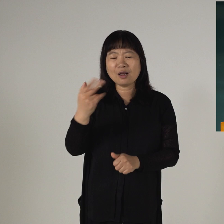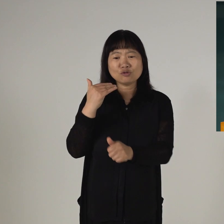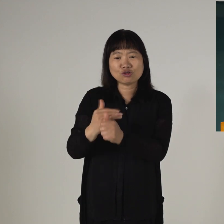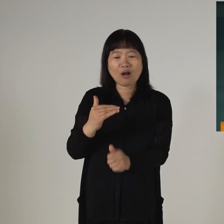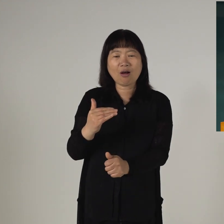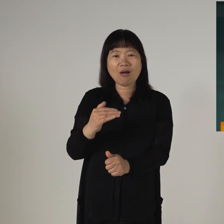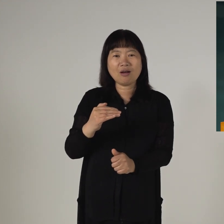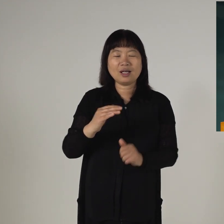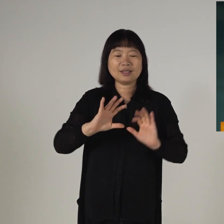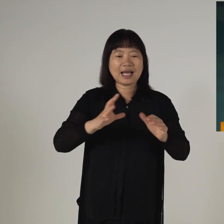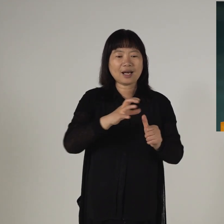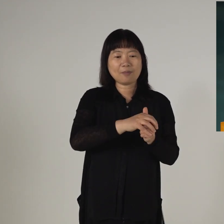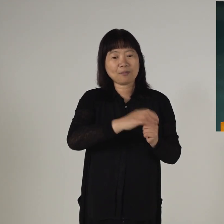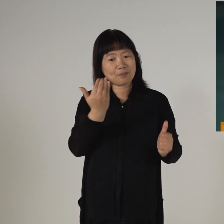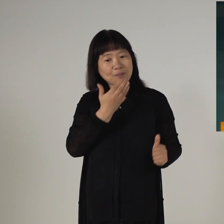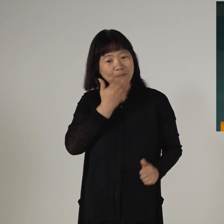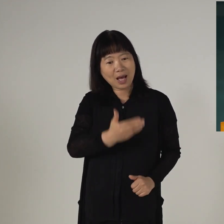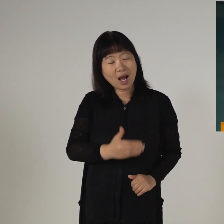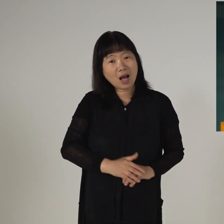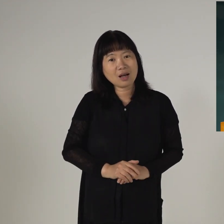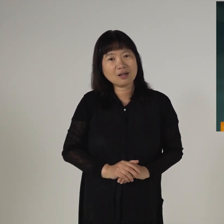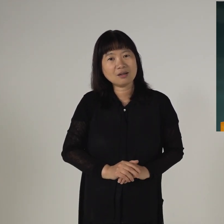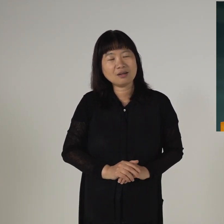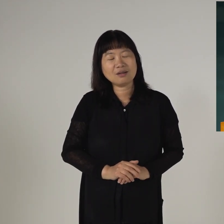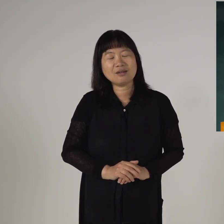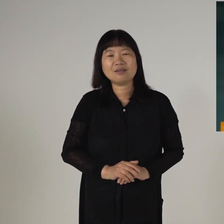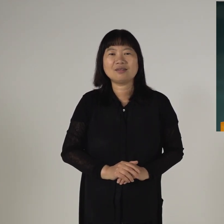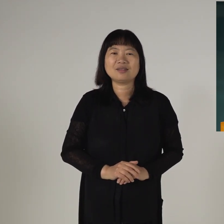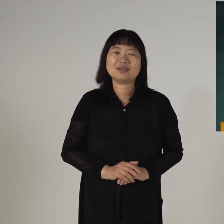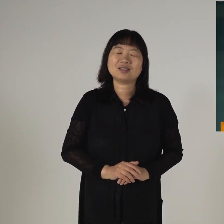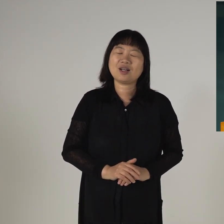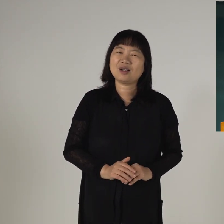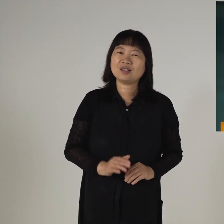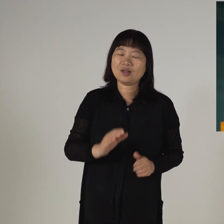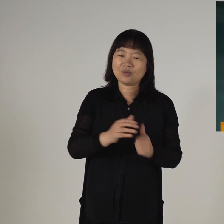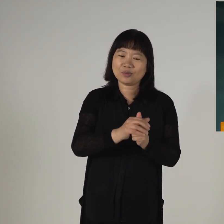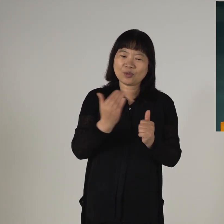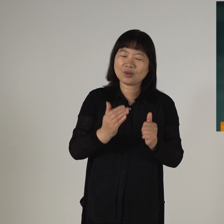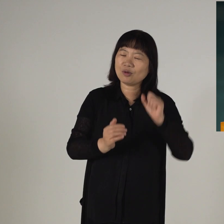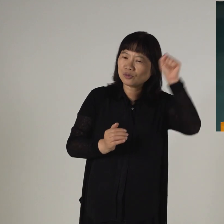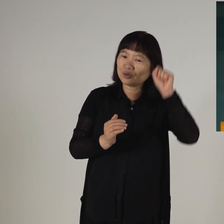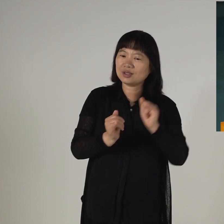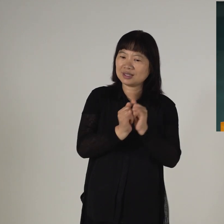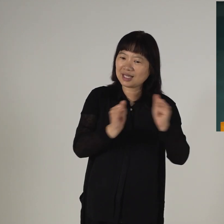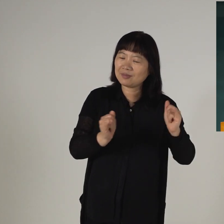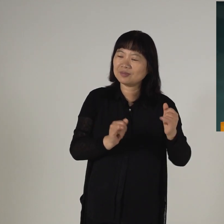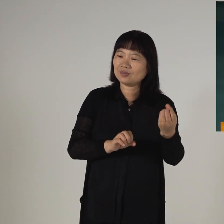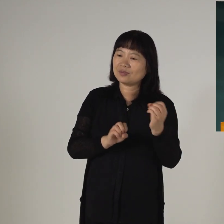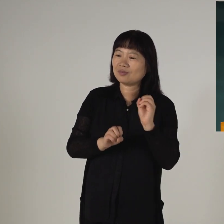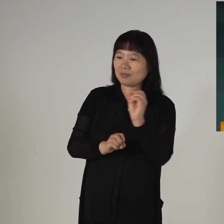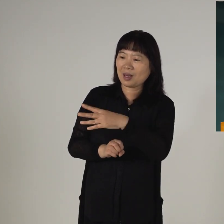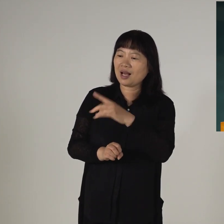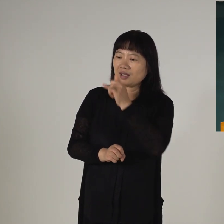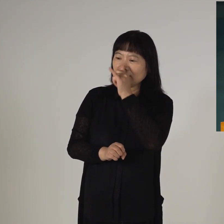그래요. 그래서 독립운동하는 사람들이 대답을 하죠.